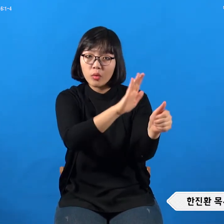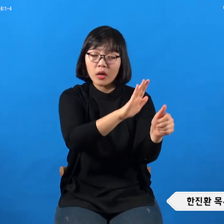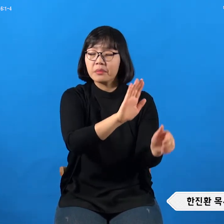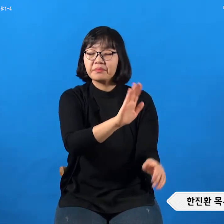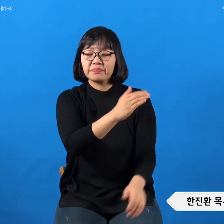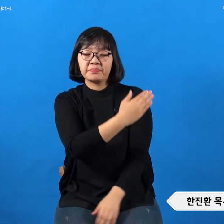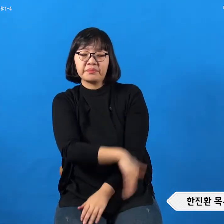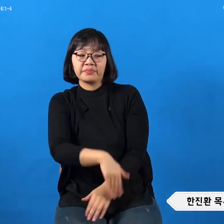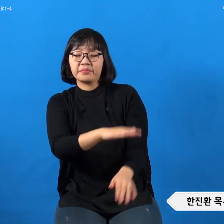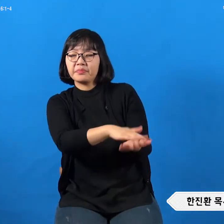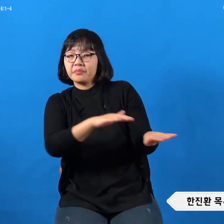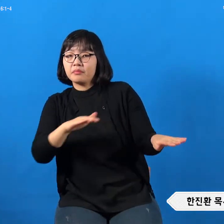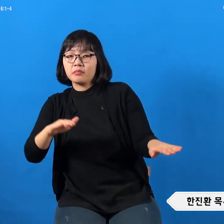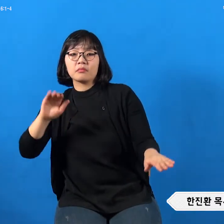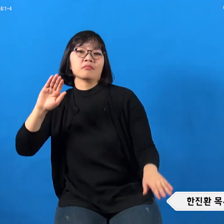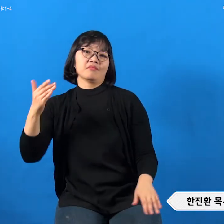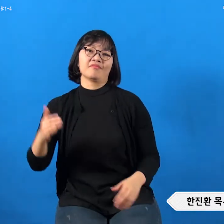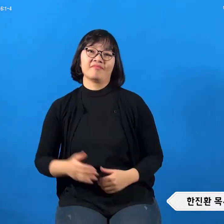뒤로 나자빠지게 됩니다.